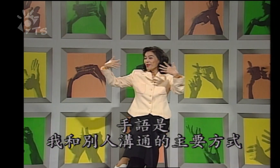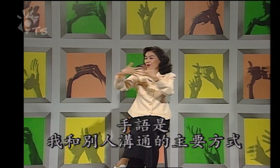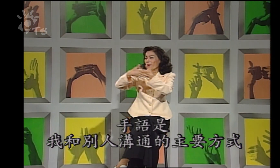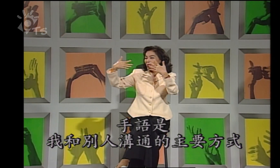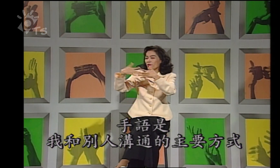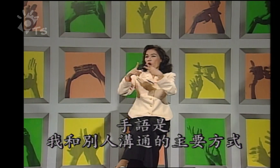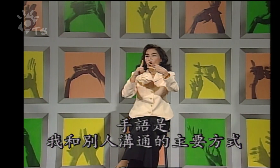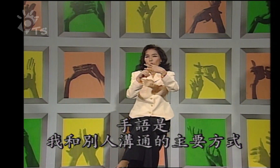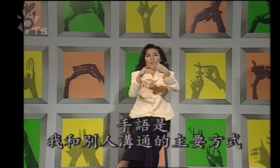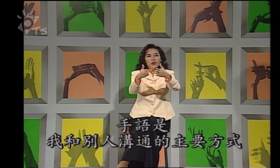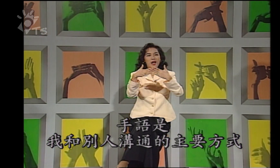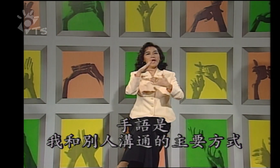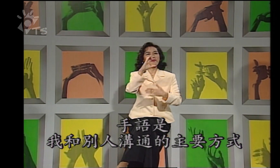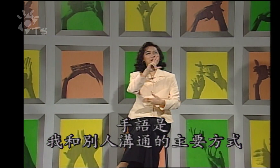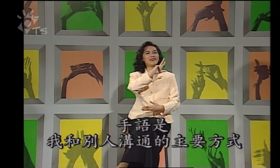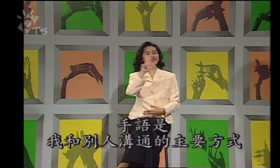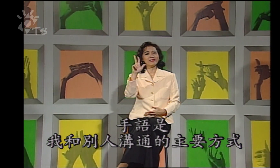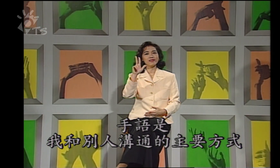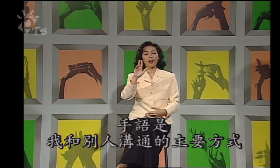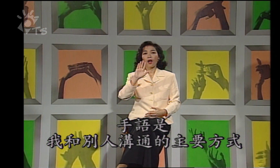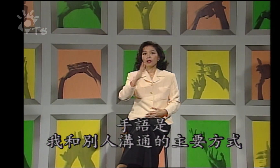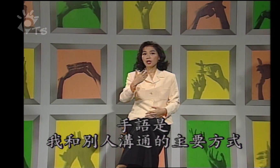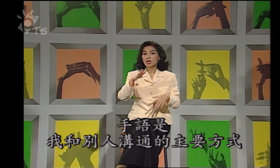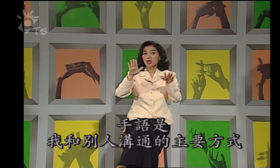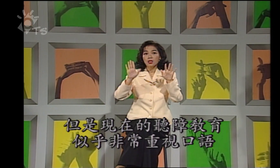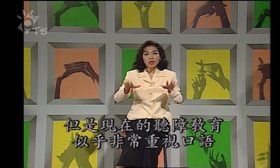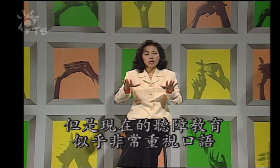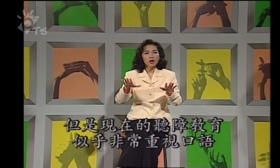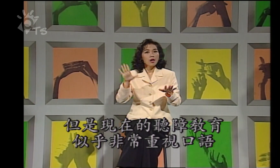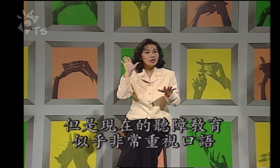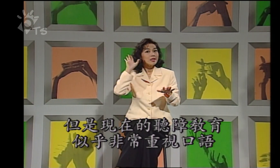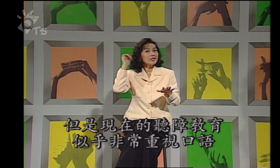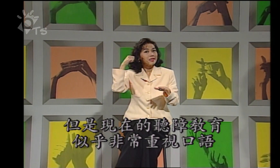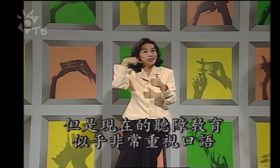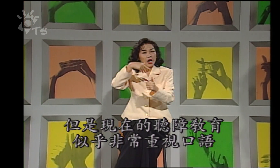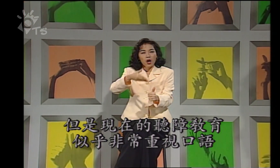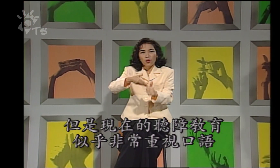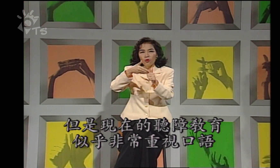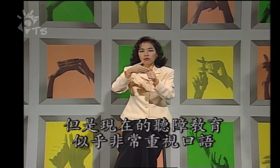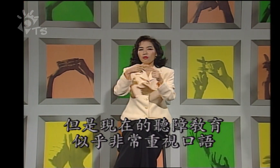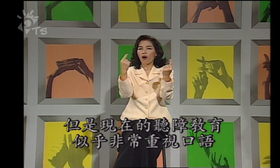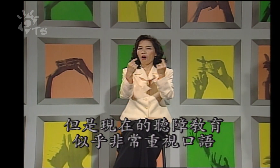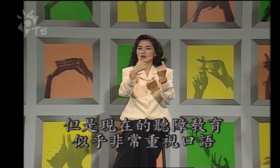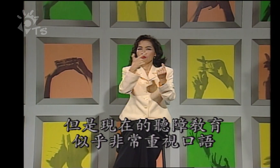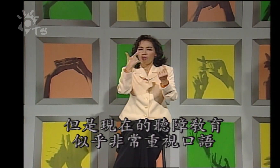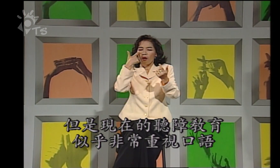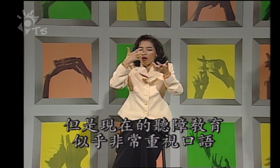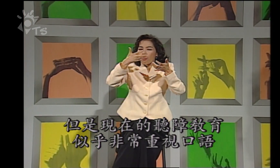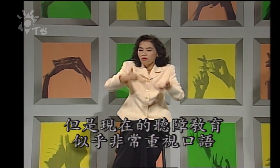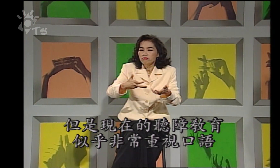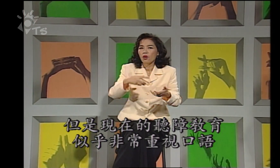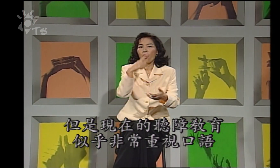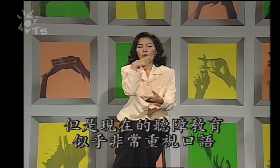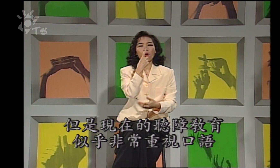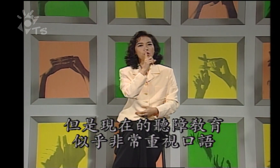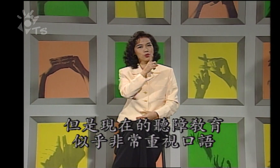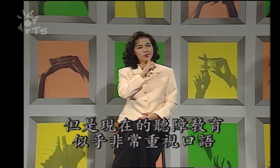的主要方式，但是现在的听障教育似乎非常重视口